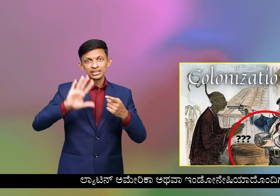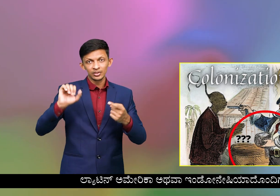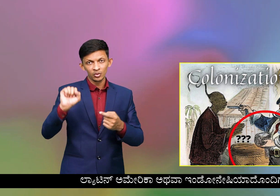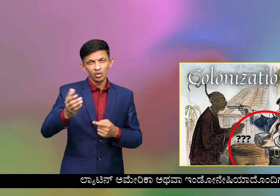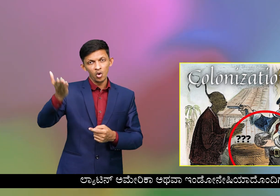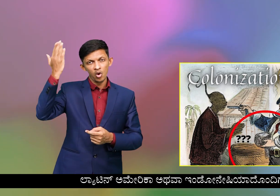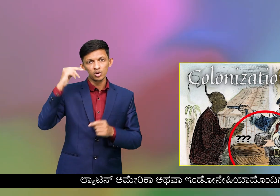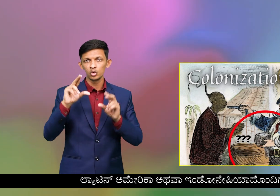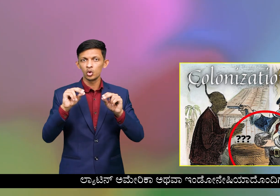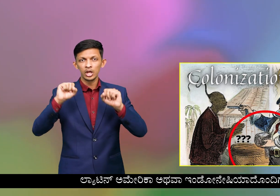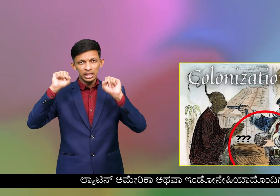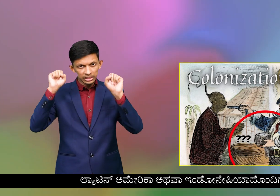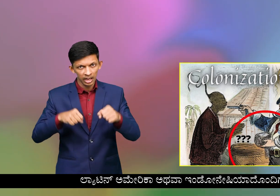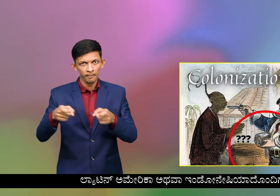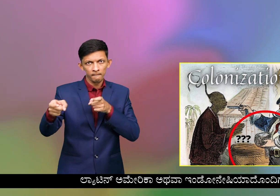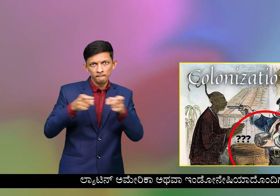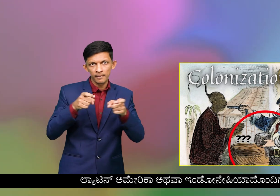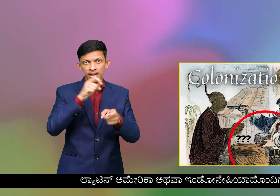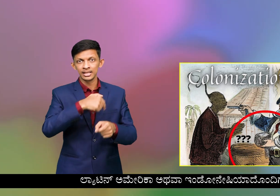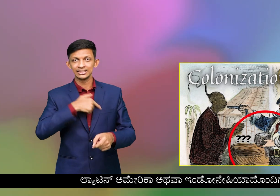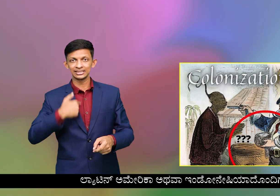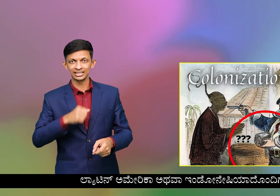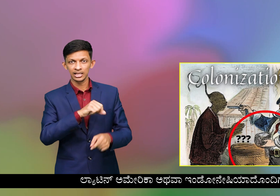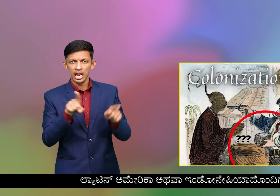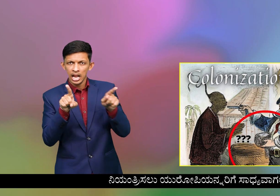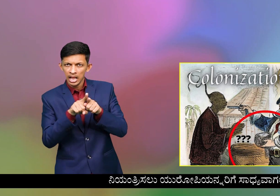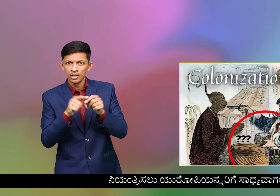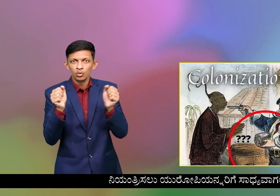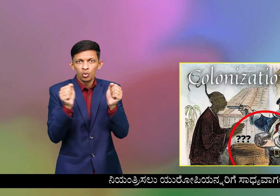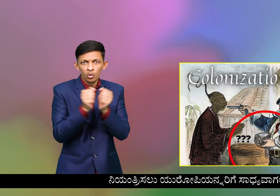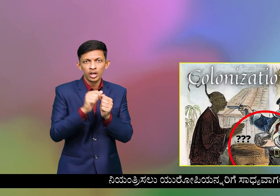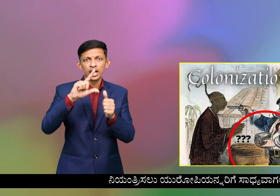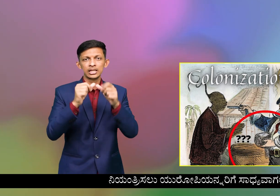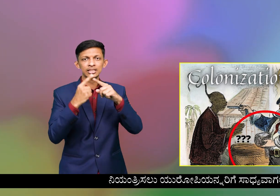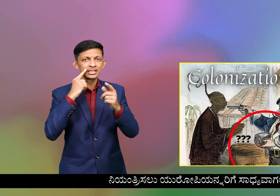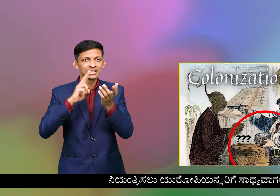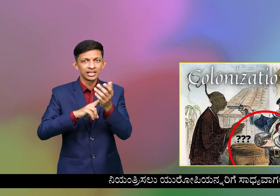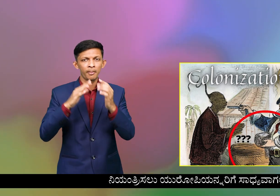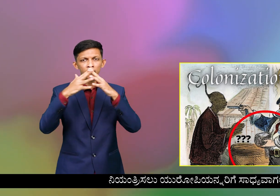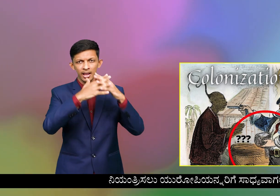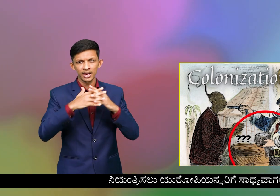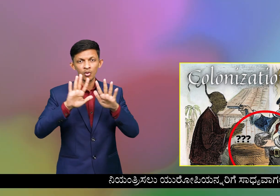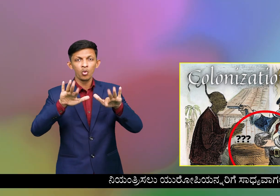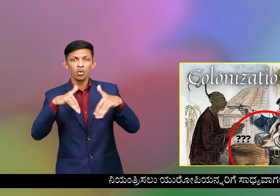ಲ್ಯಾಟಿನ್ ಅಮೆರಿಕ ಅಥವಾ ಇಂಡೋನೇಷ್ಯಾದೊಂದಿಗೆ ಚೀನಾವನ್ನು ನಿಯಂತ್ರಿಸಲು ಯುರೋಪಿಯನ್ನರಿಗೆ ಸಾಧ್ಯವಾಗಲಿಲ್ಲ.